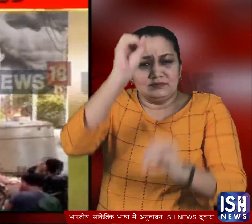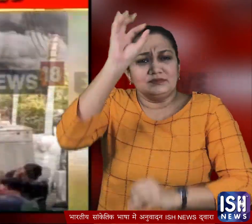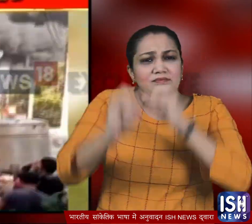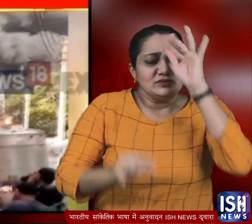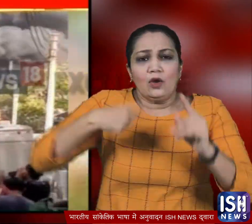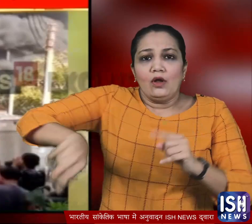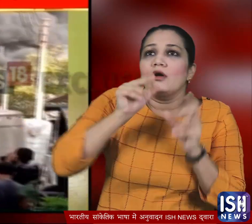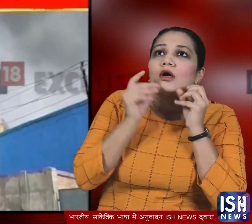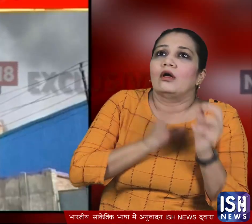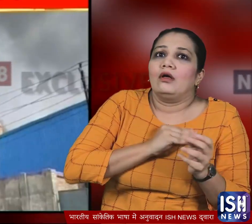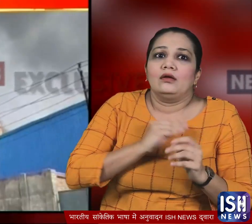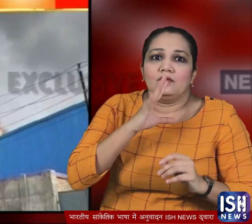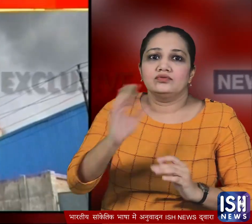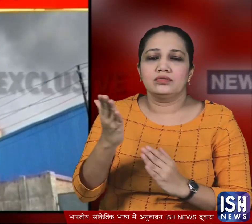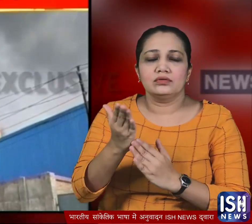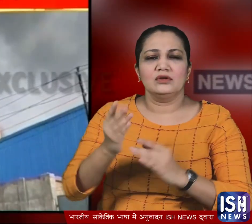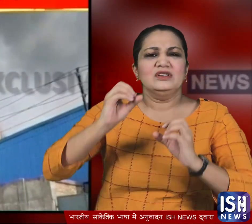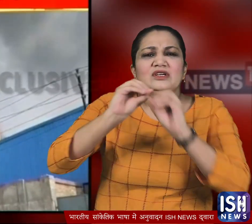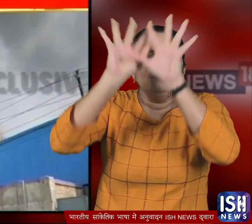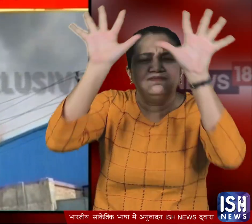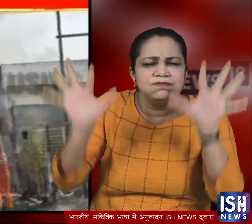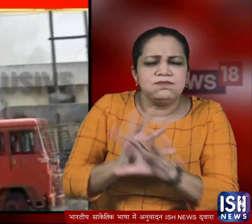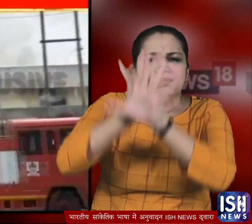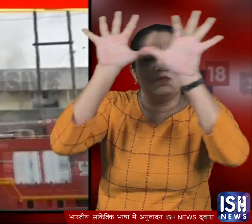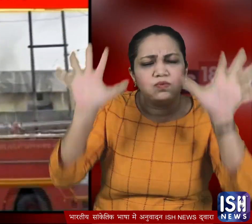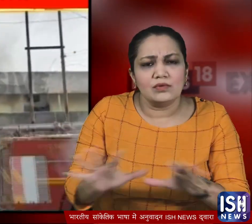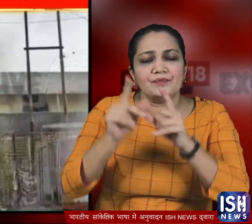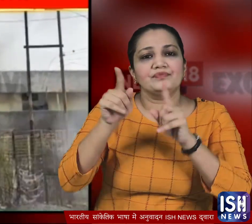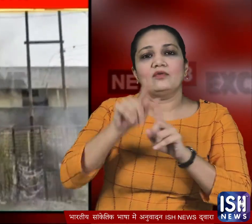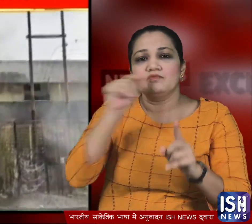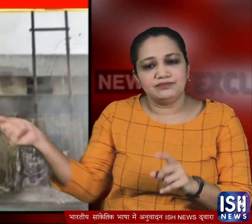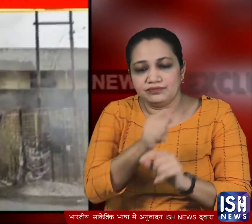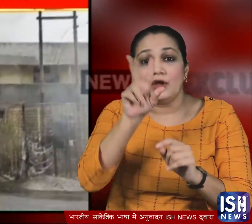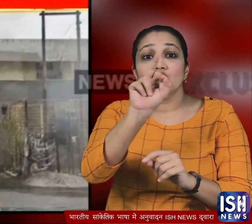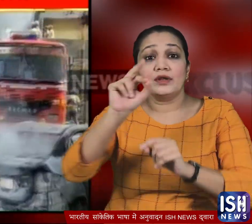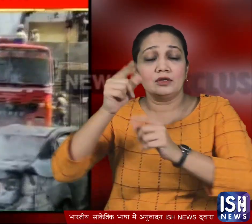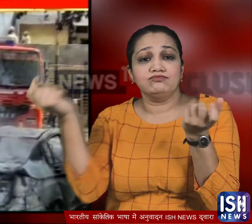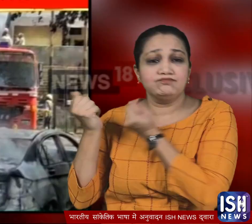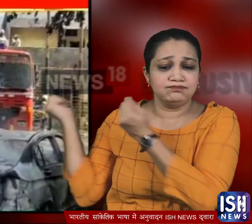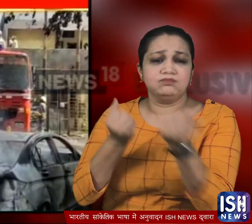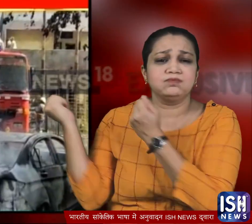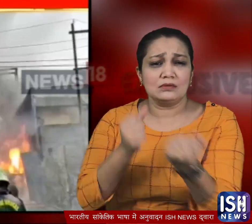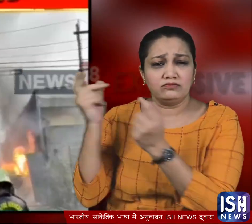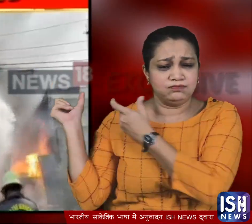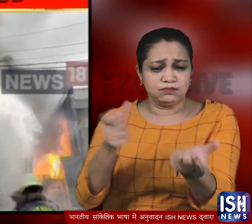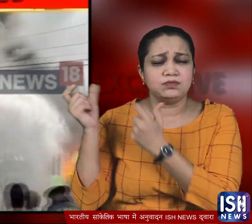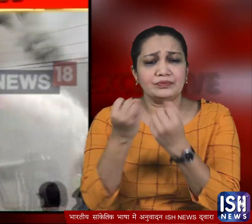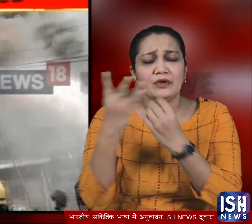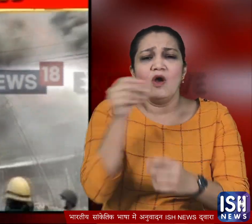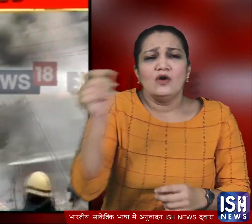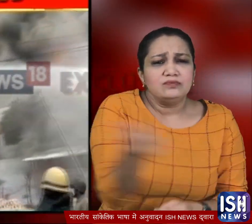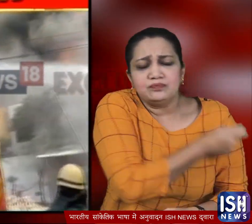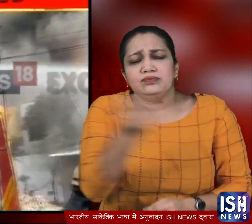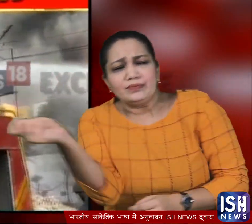ने सबको डरा कर रख दिया। आग के साथ धुएं का गुबार उठने लगा। कुछ ही देर में फायर ब्रिगेड की 20 गाड़ियां एक एक कर वहां पहुंची। पानी की